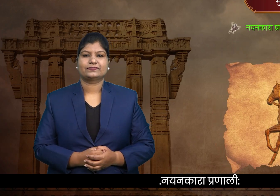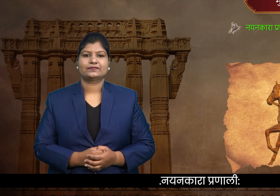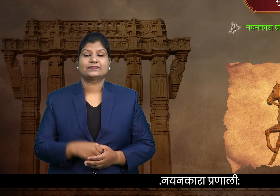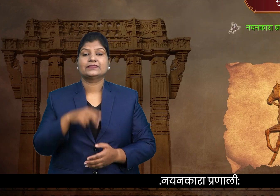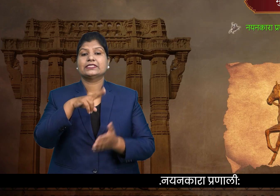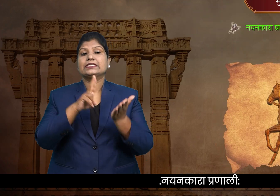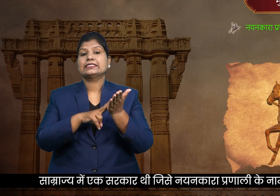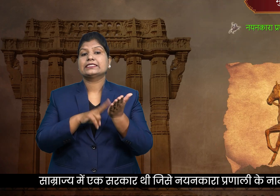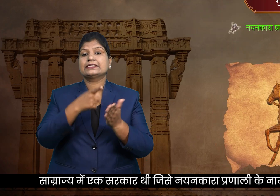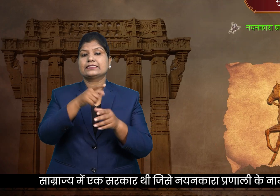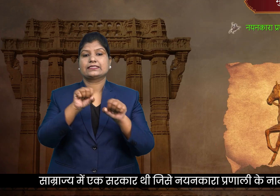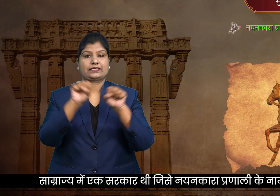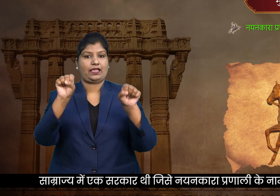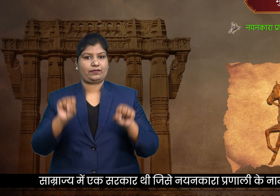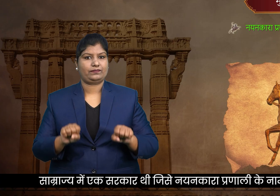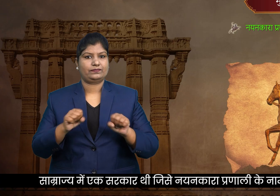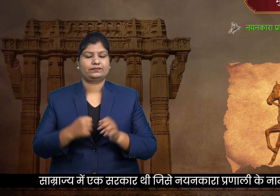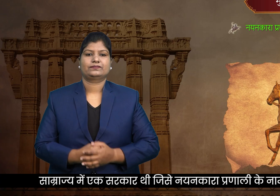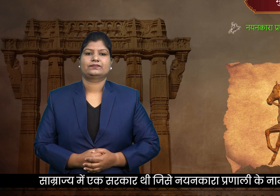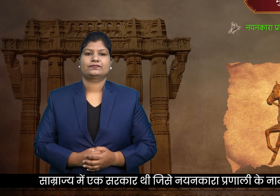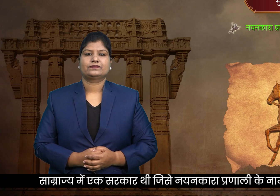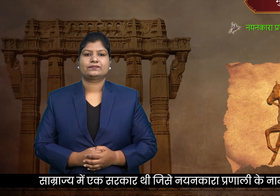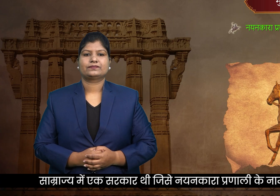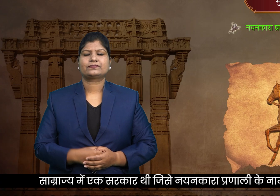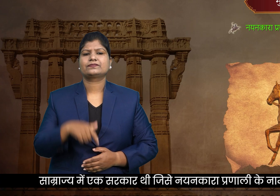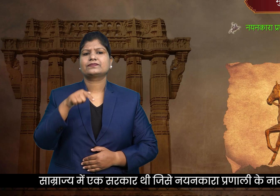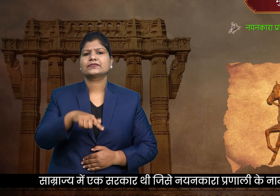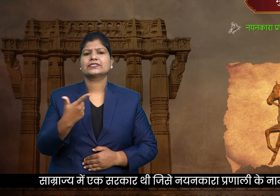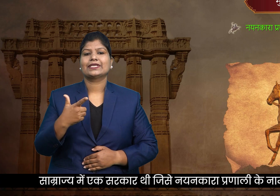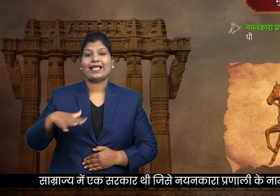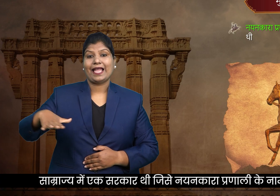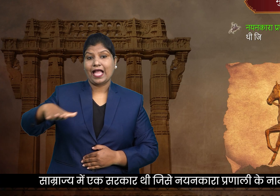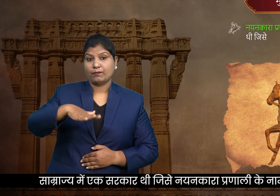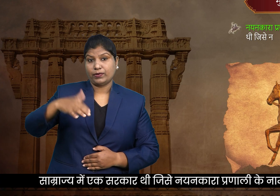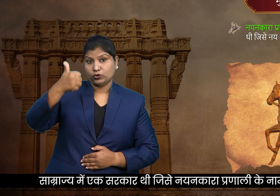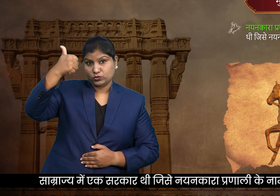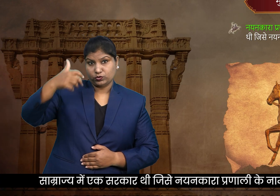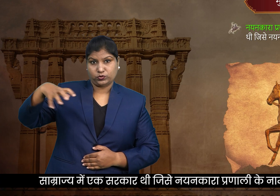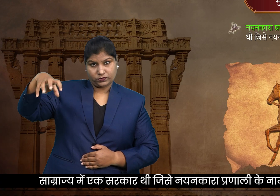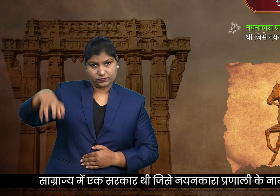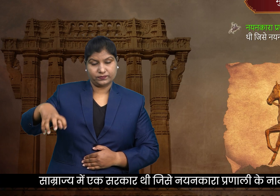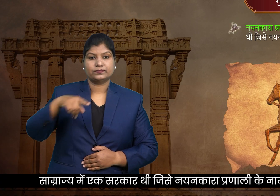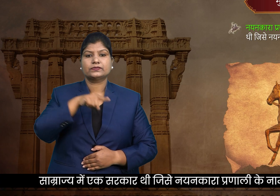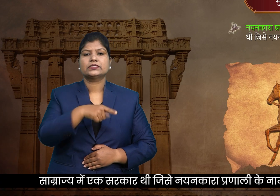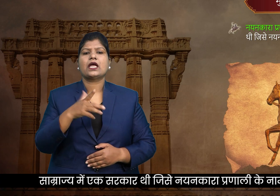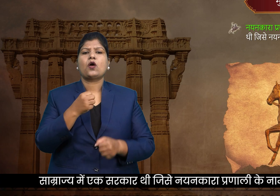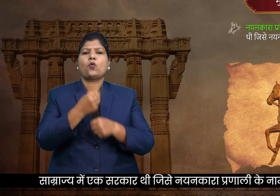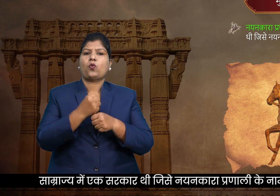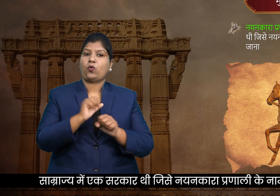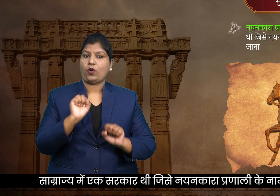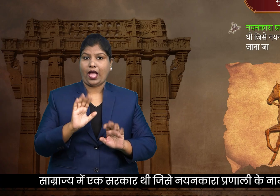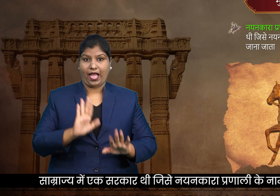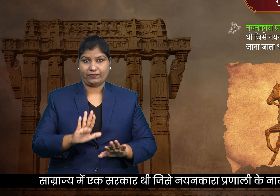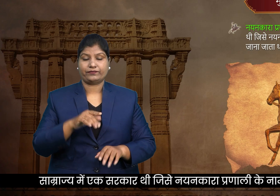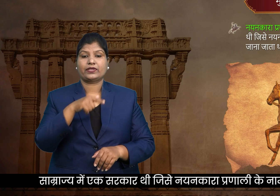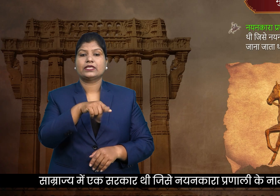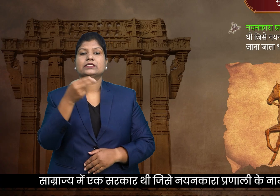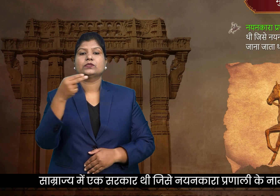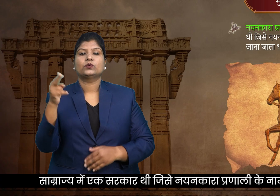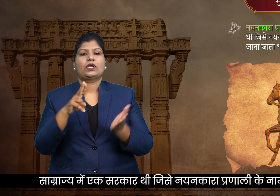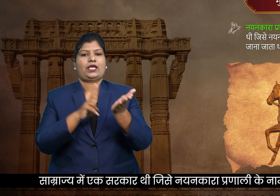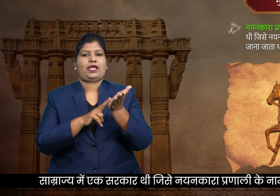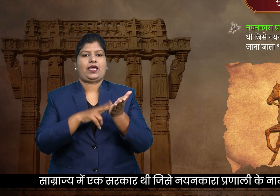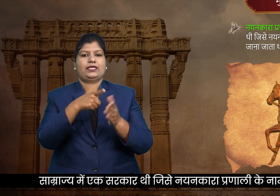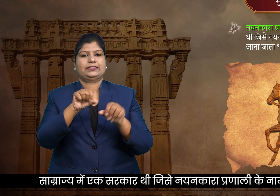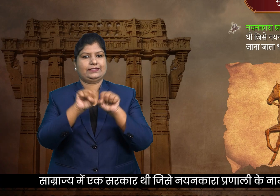नयनकारा प्रणाली, साम्राज्य में एक सरकार थी जिसे नयनकारा प्रणाली के नाम से